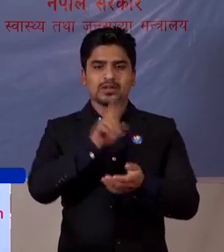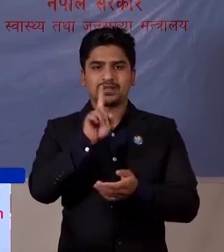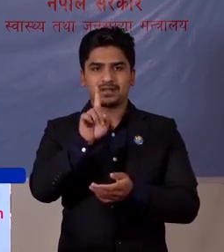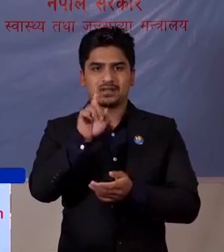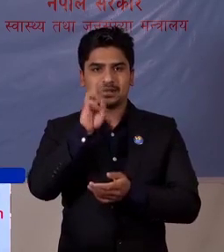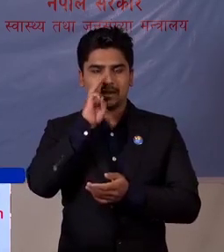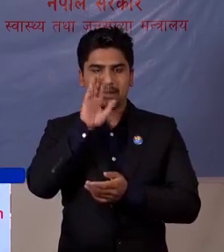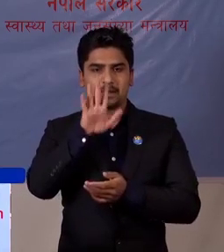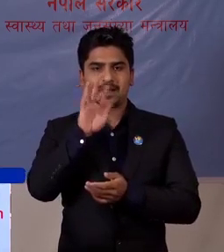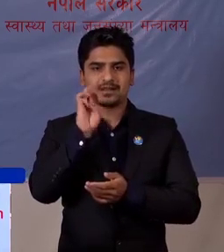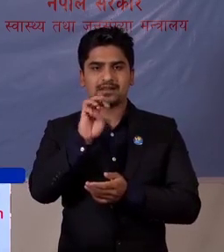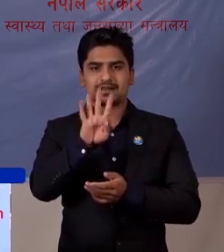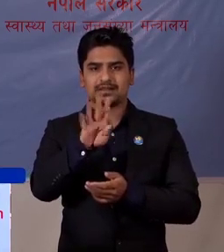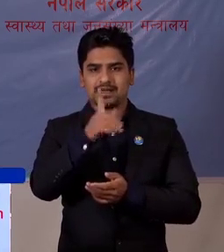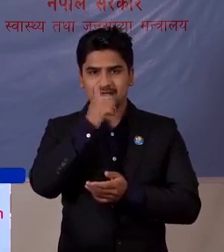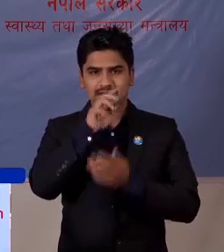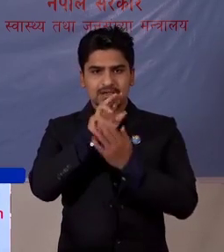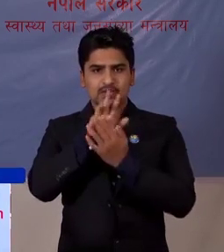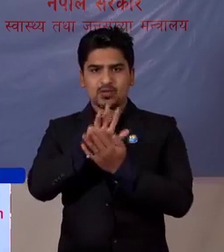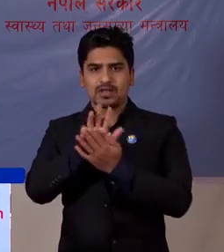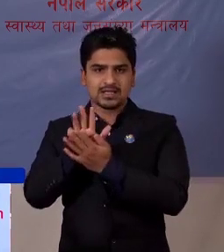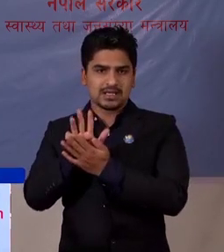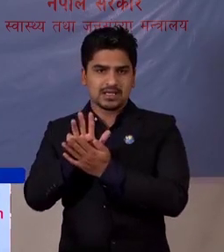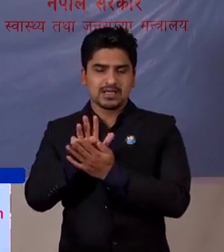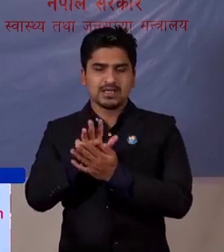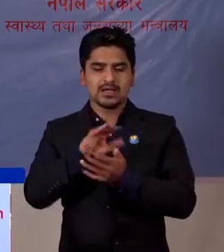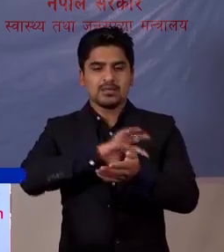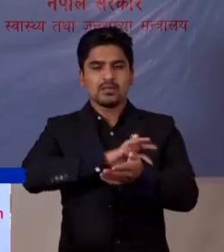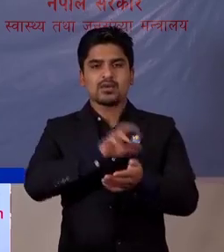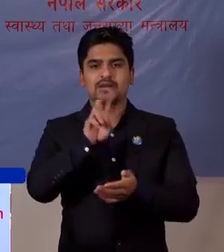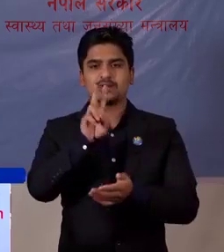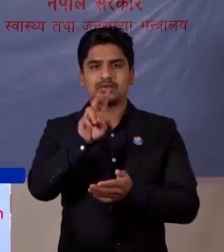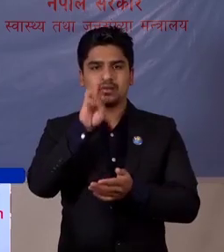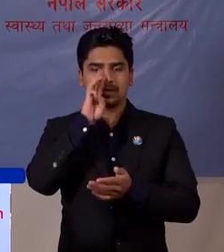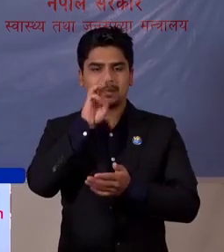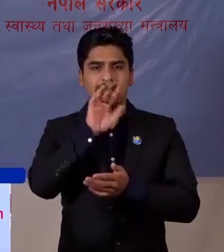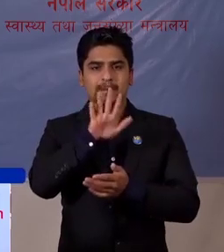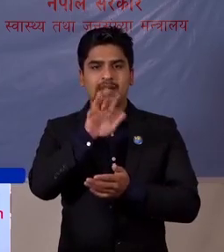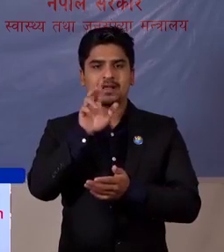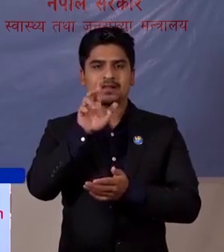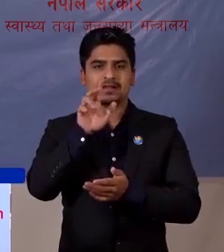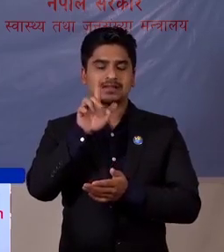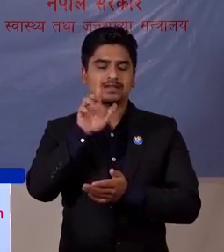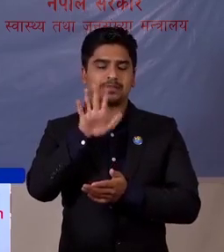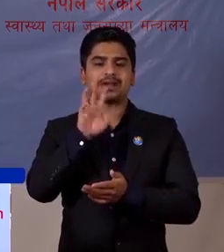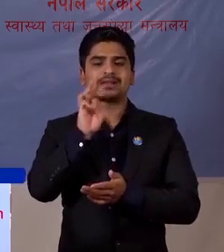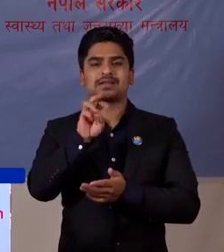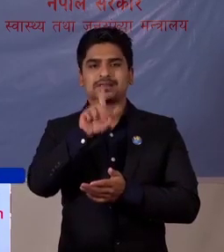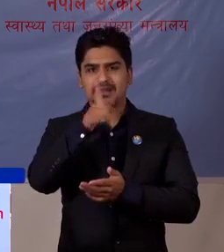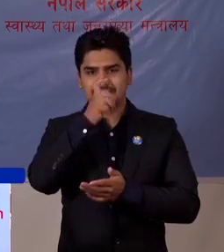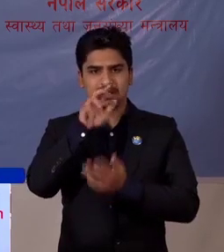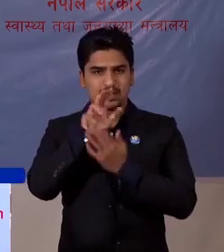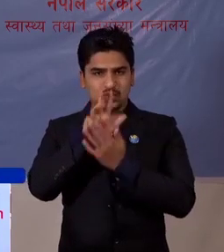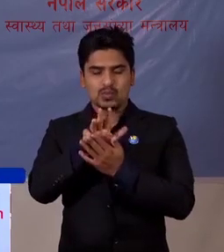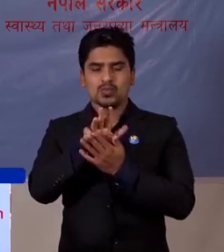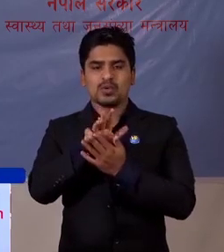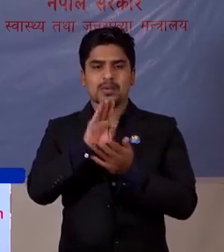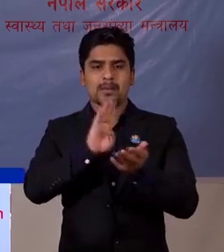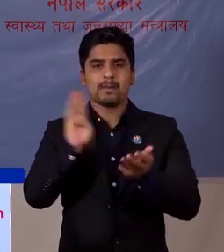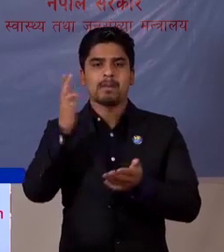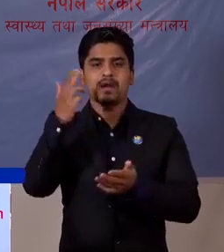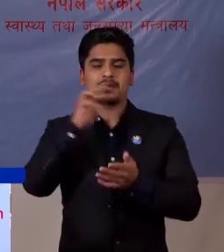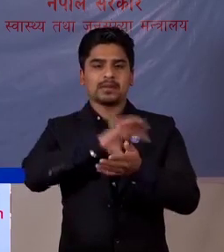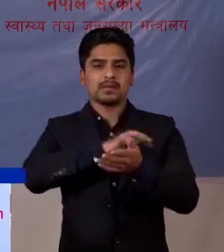नम्बर 1 5,499, प्रदेश नम्बर 2 5,709, त्यसै गरी बागमती